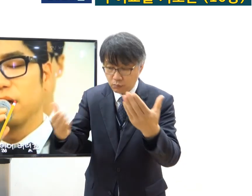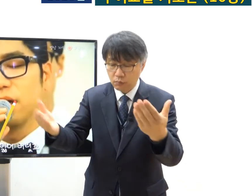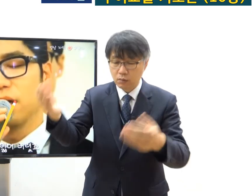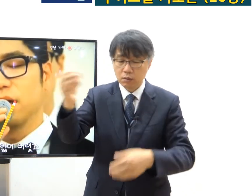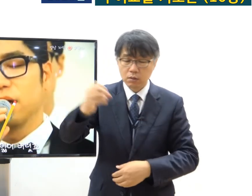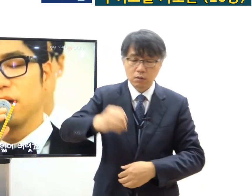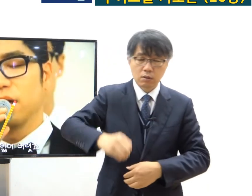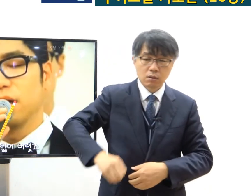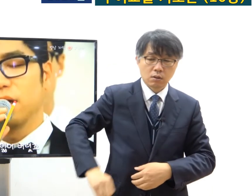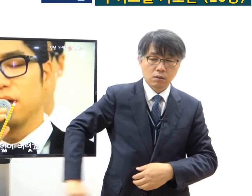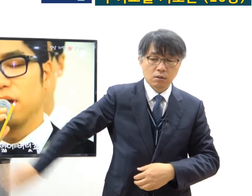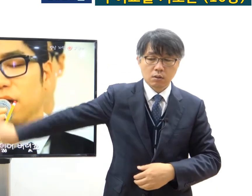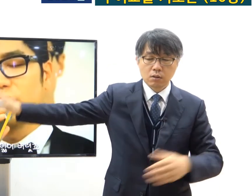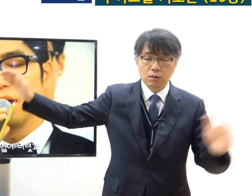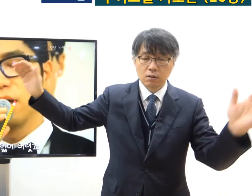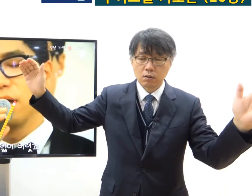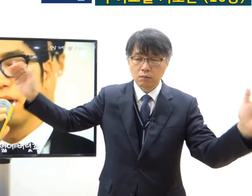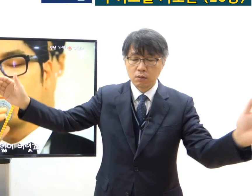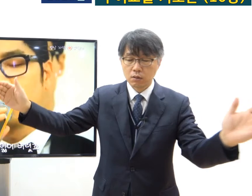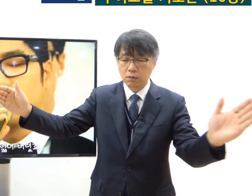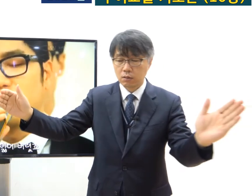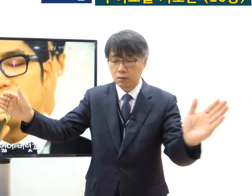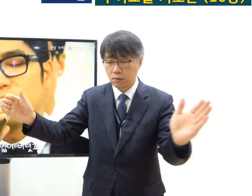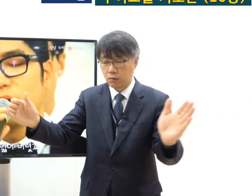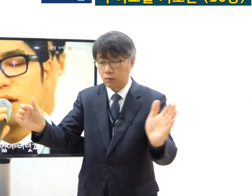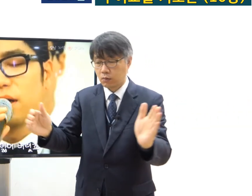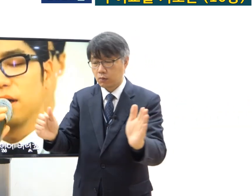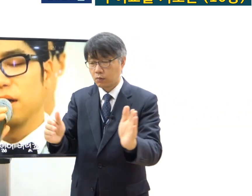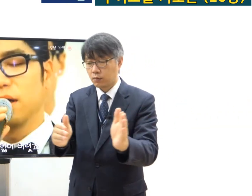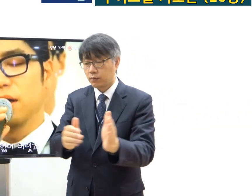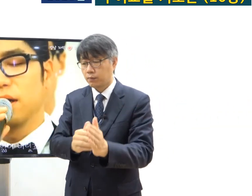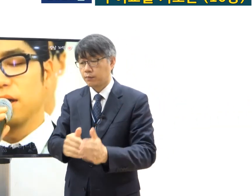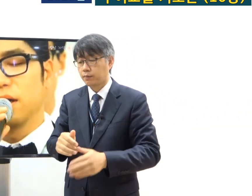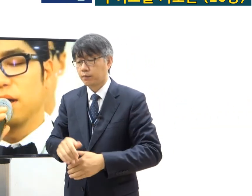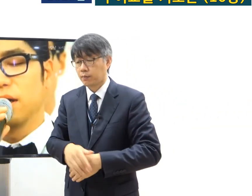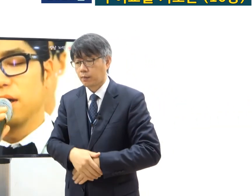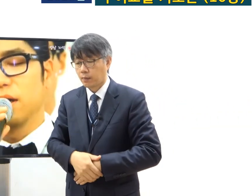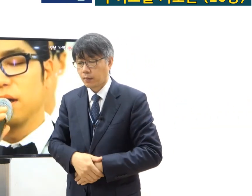새로운 걸 잃어버렸죠.